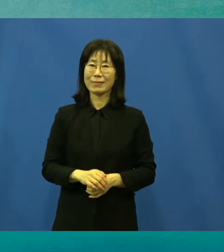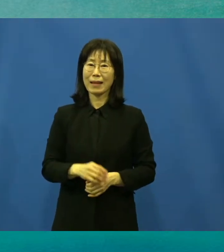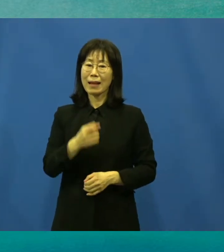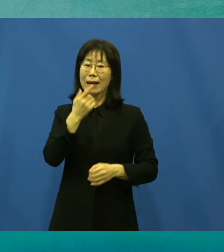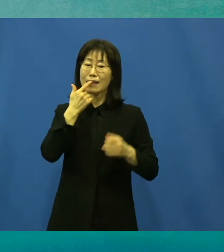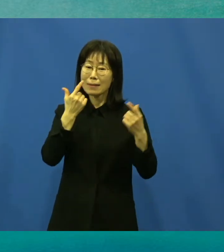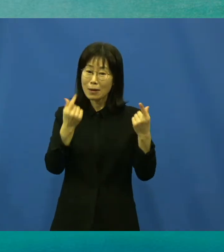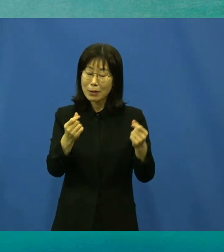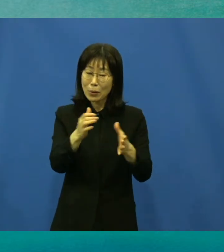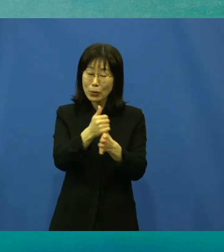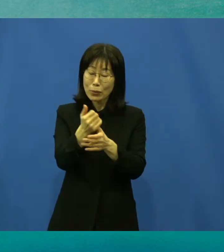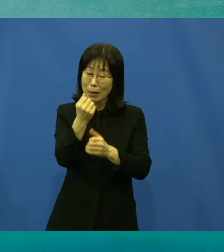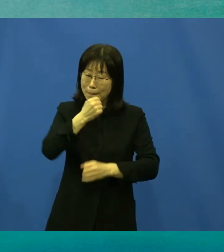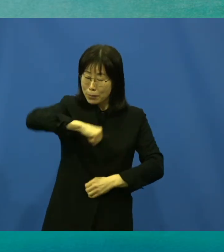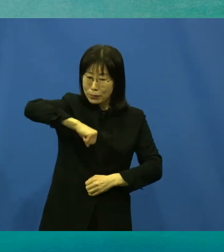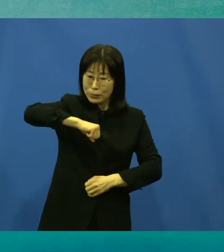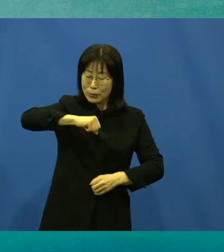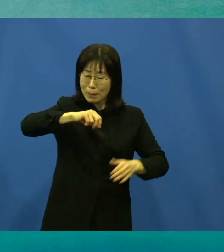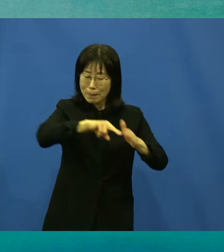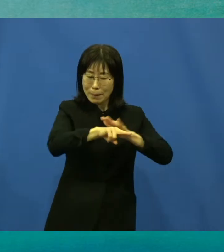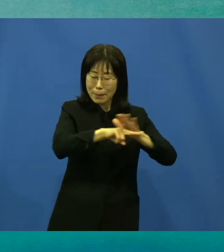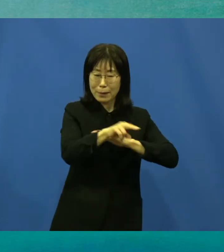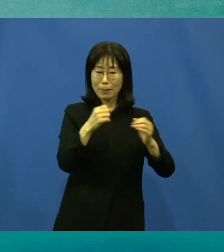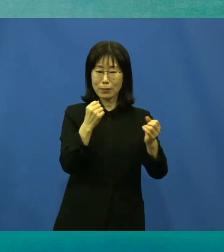설명이 안 됩니다.